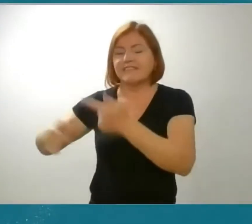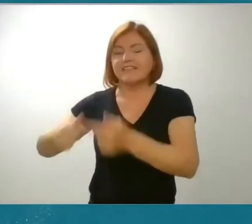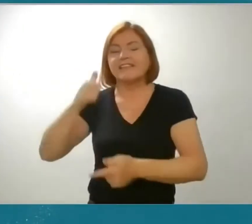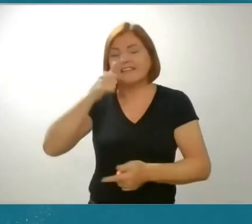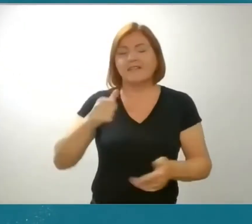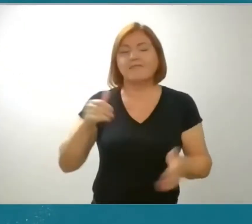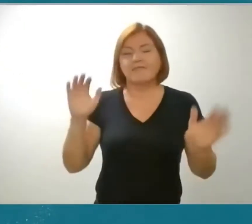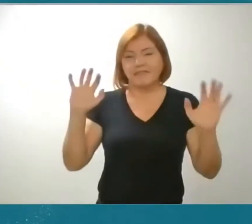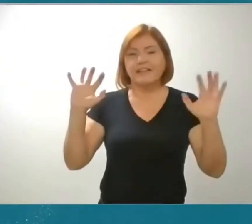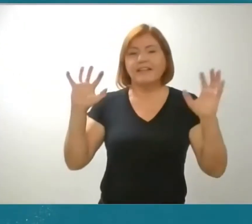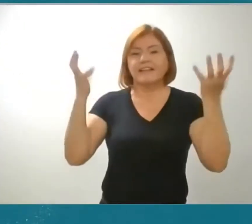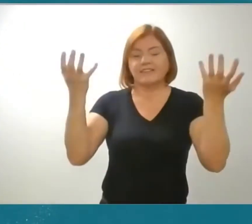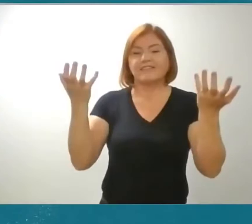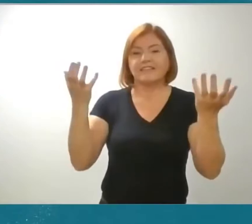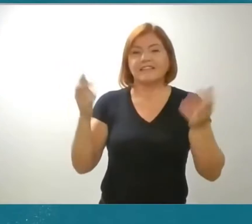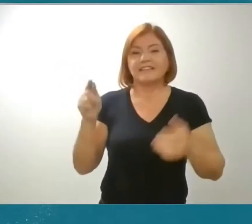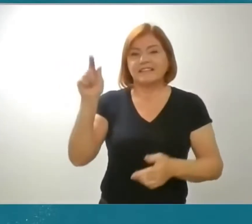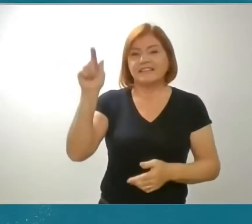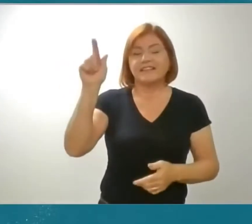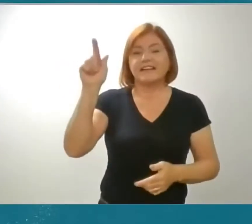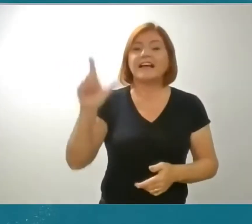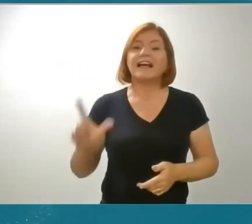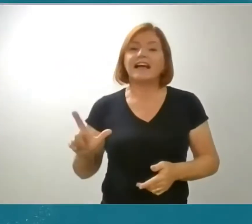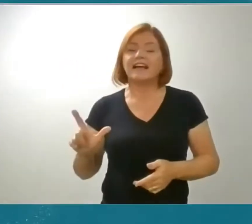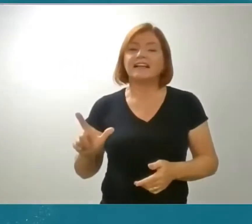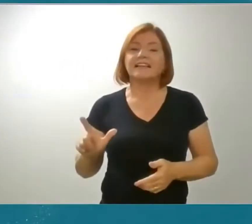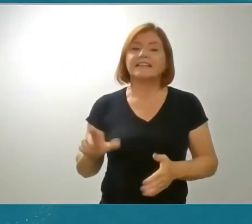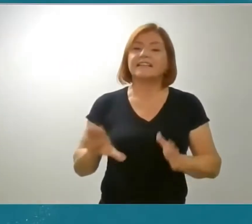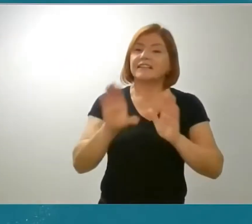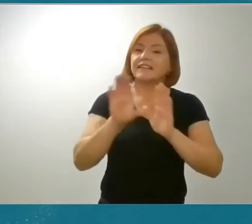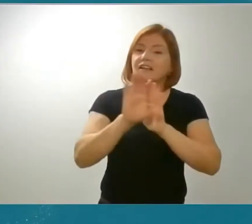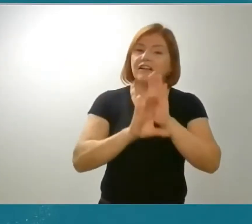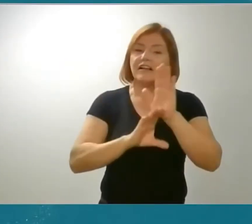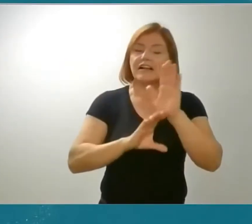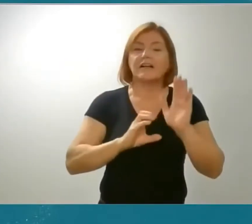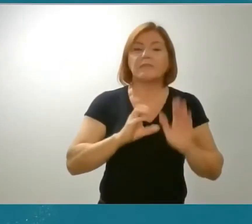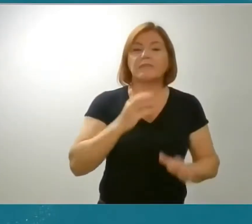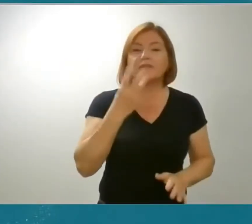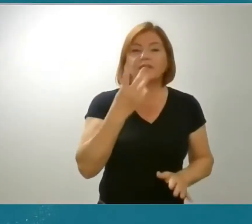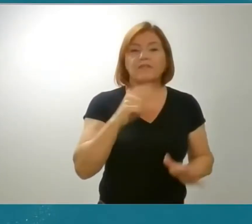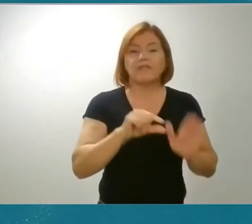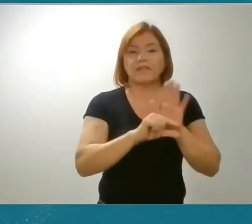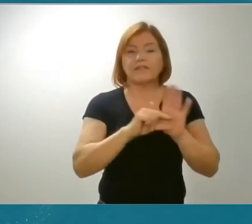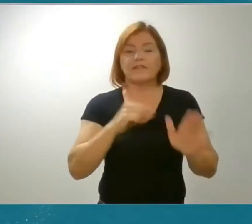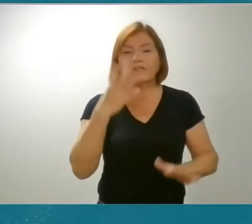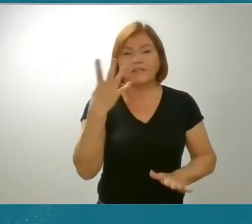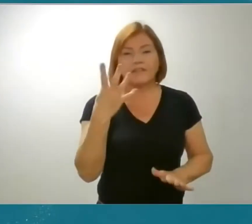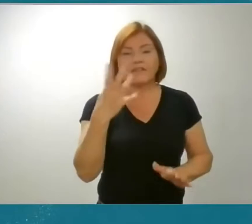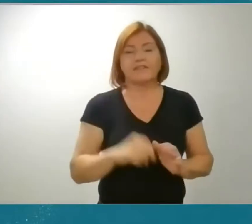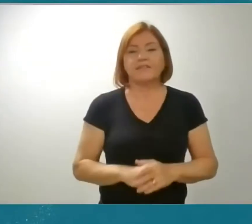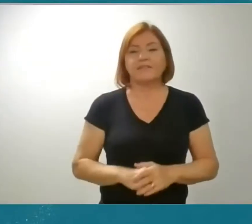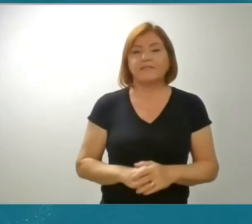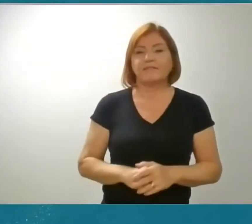está acontecendo no nosso meio esse milagre da aurora. Não só o seu povo,